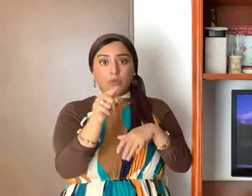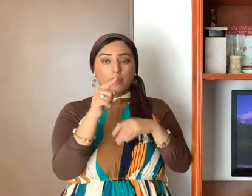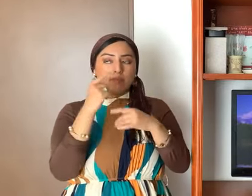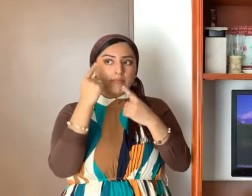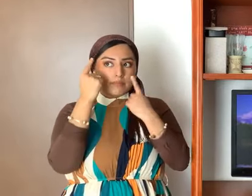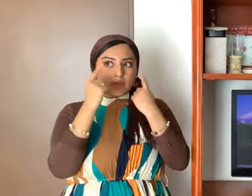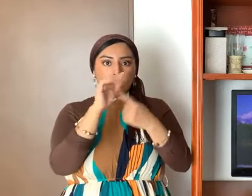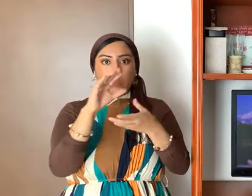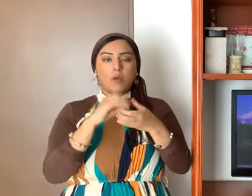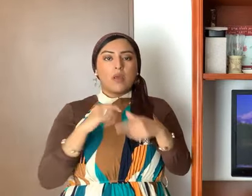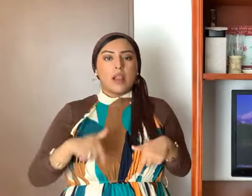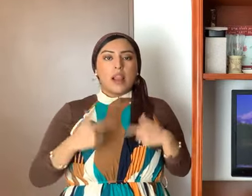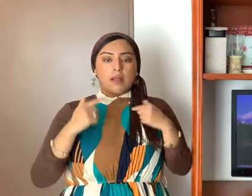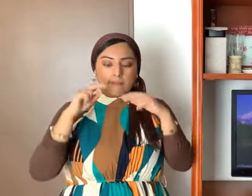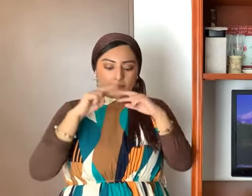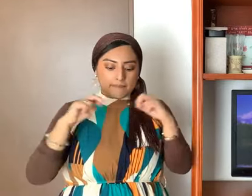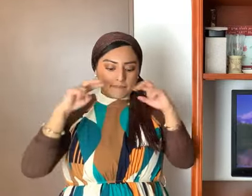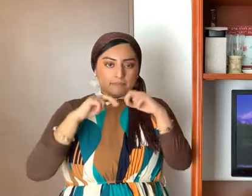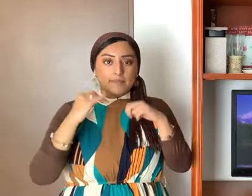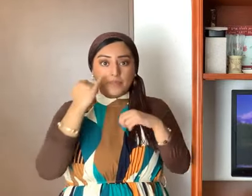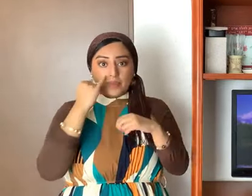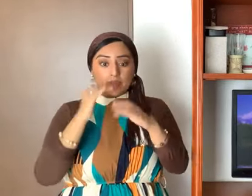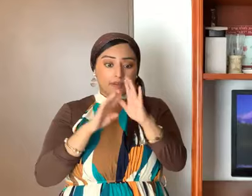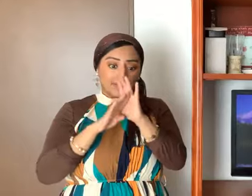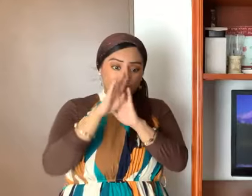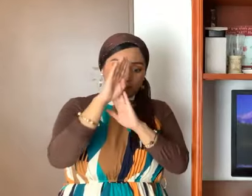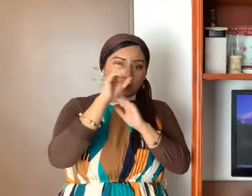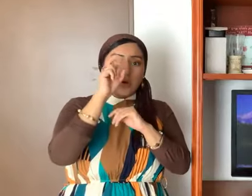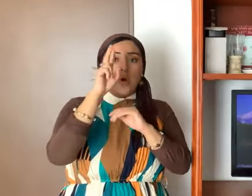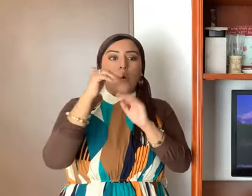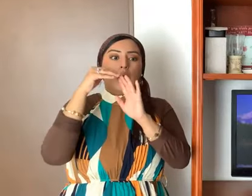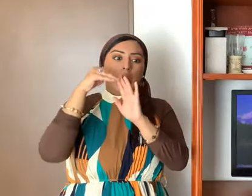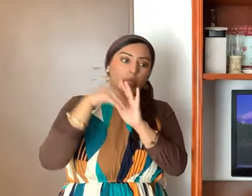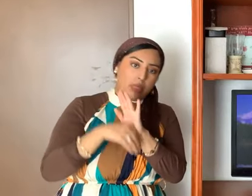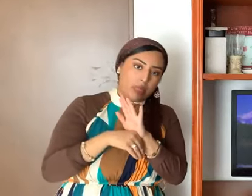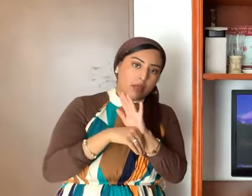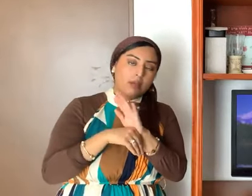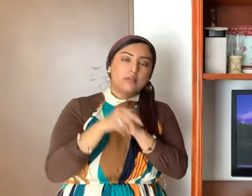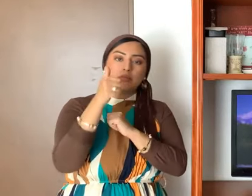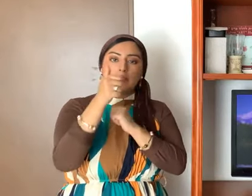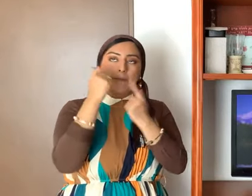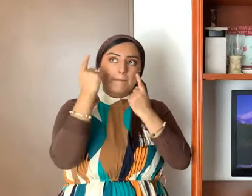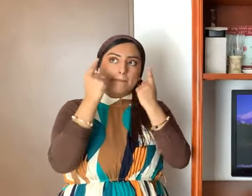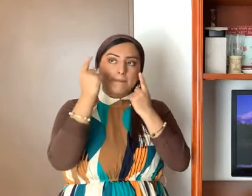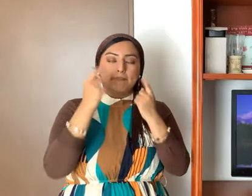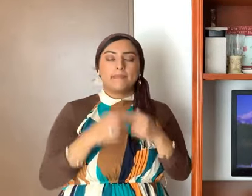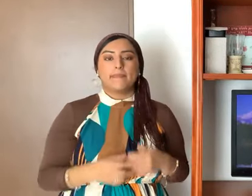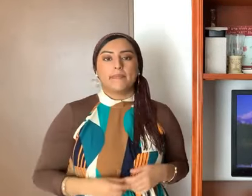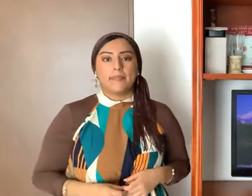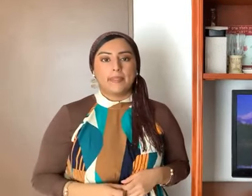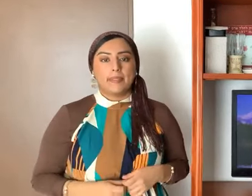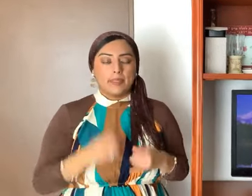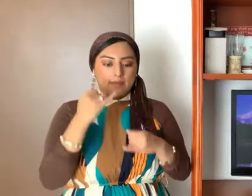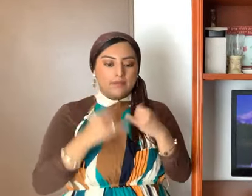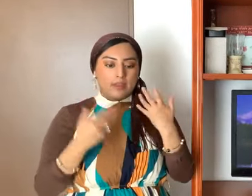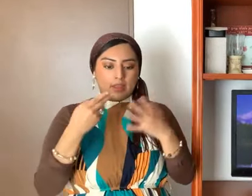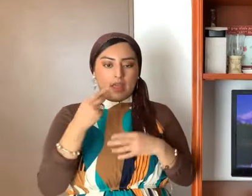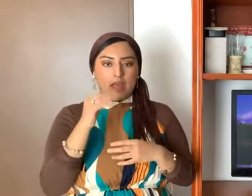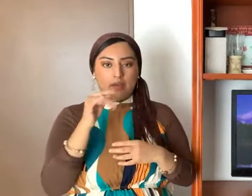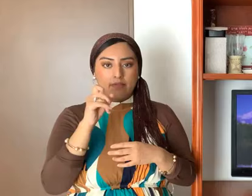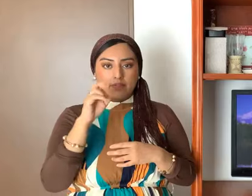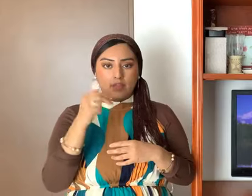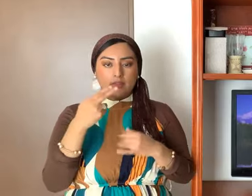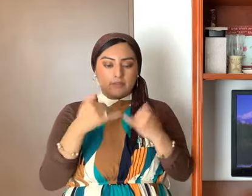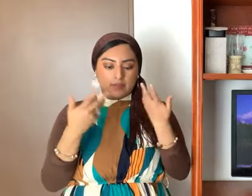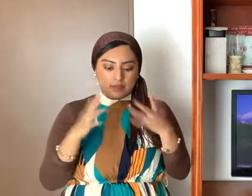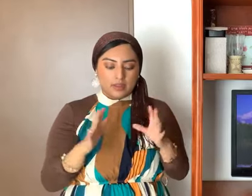cómo estás saliendo de ello. Si estás saliendo adelante o si te estás quedando atrás. Amén. Vamos a terminar la Haftarah y con